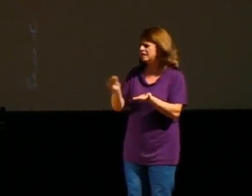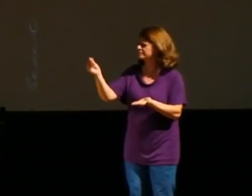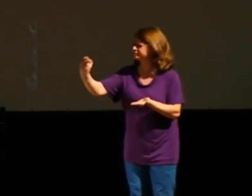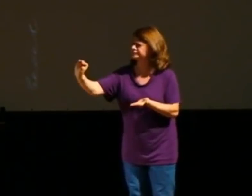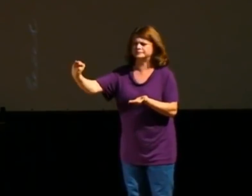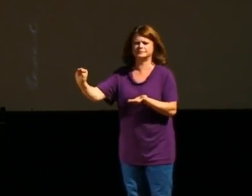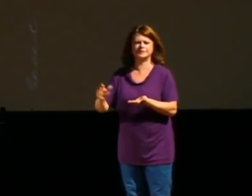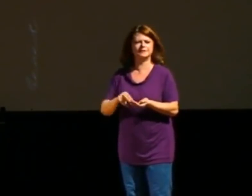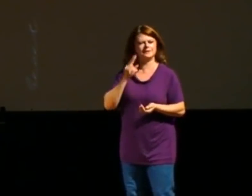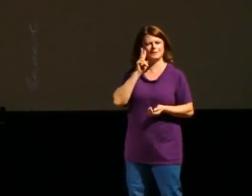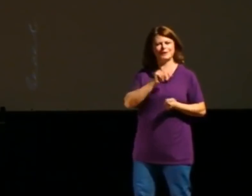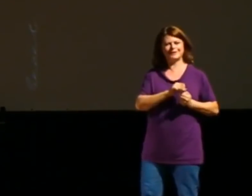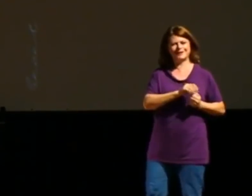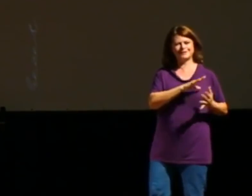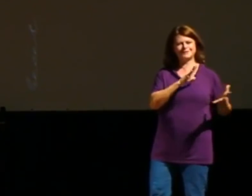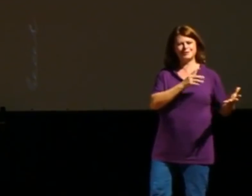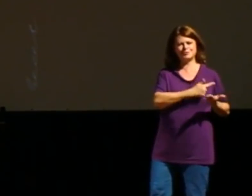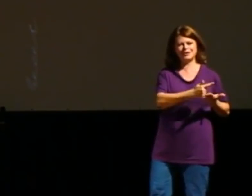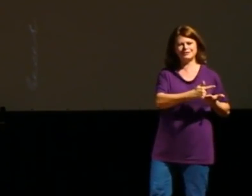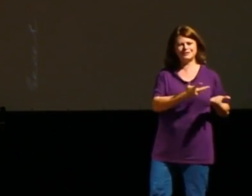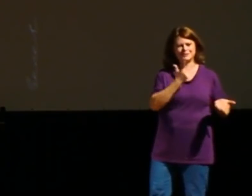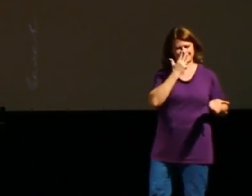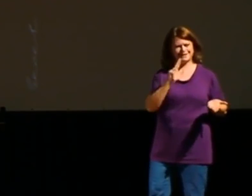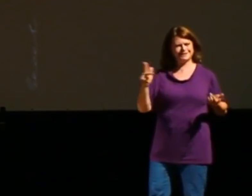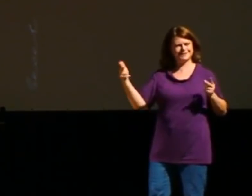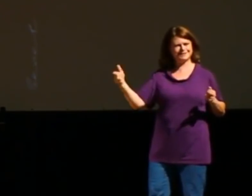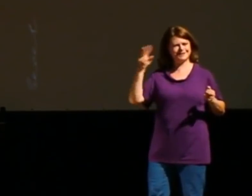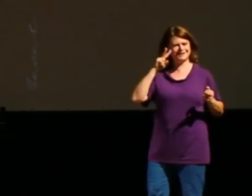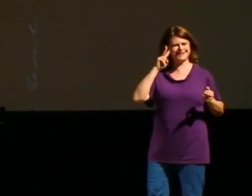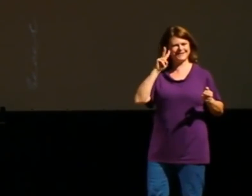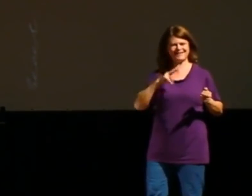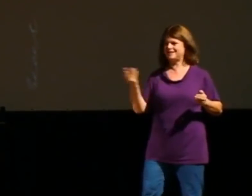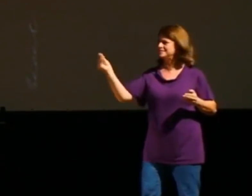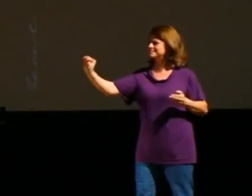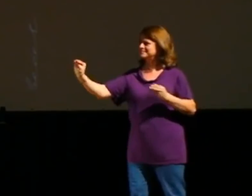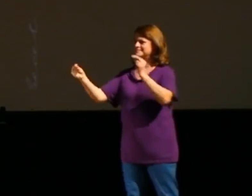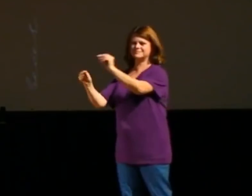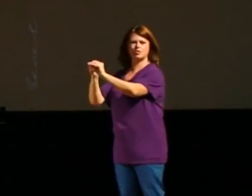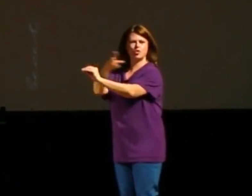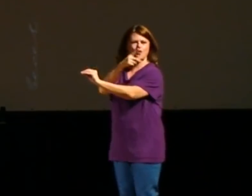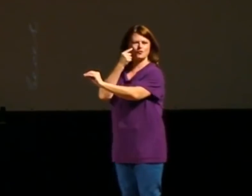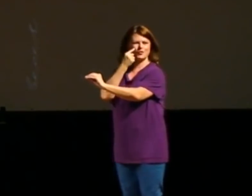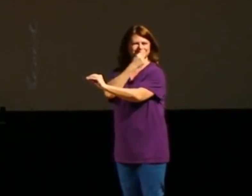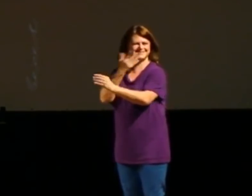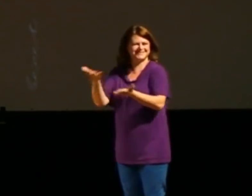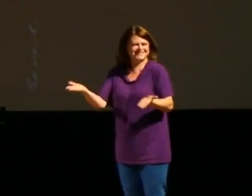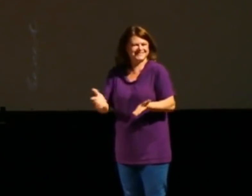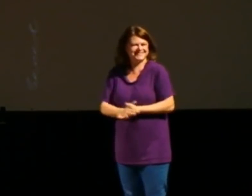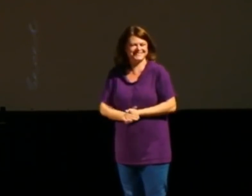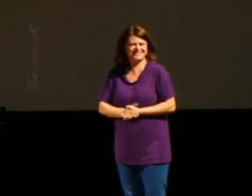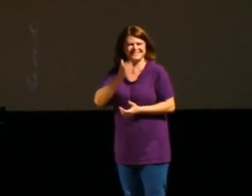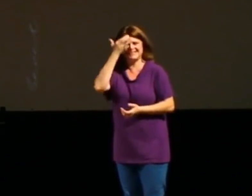se lava, e quando volta, ele volta enxergando. Então Jesus está dizendo o quê? Para bom entendedor,